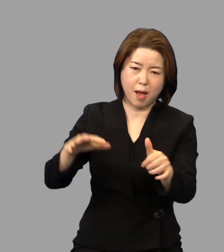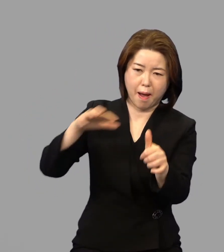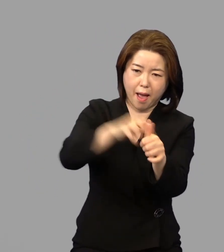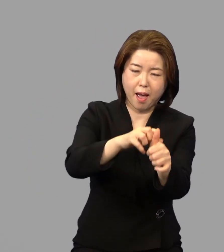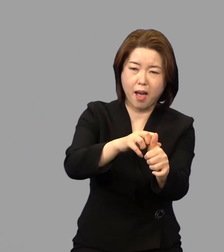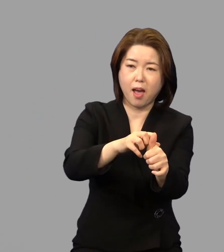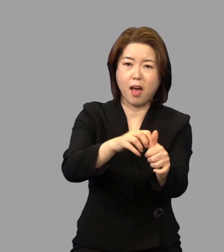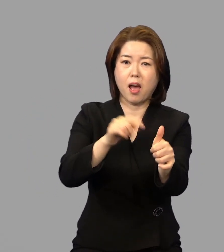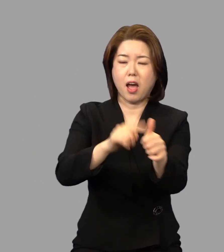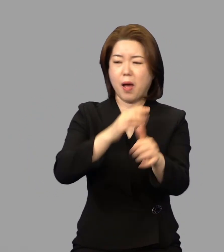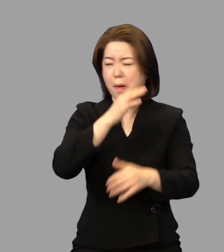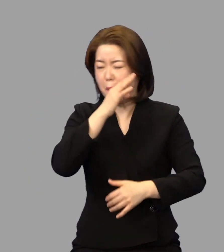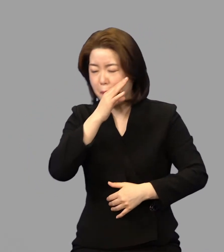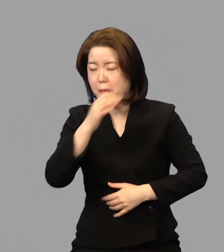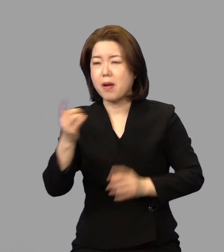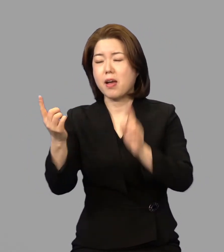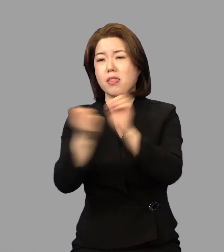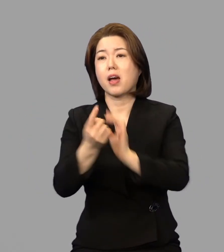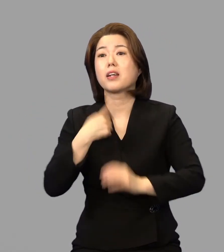일이 있습니다.